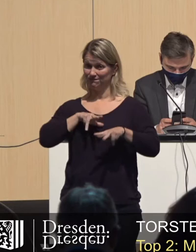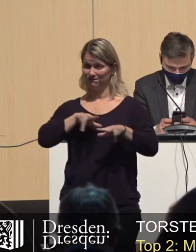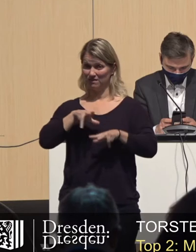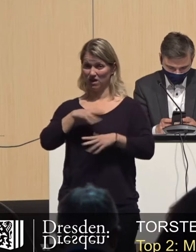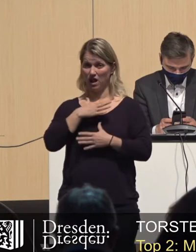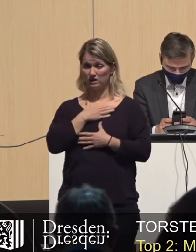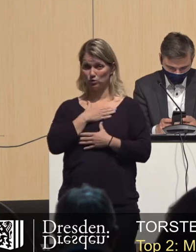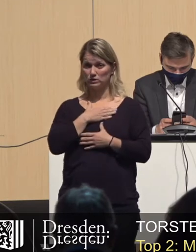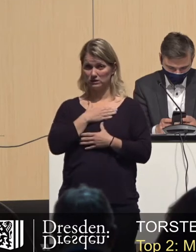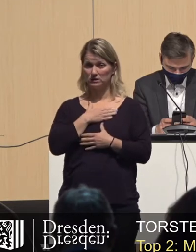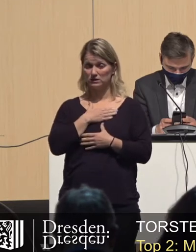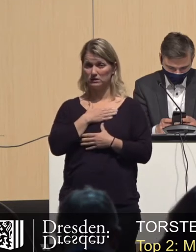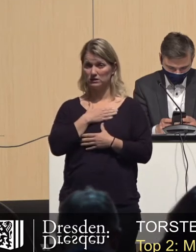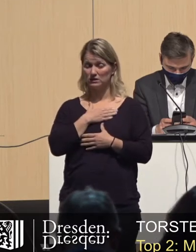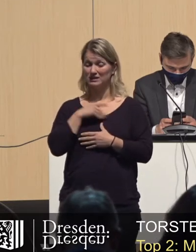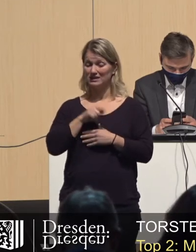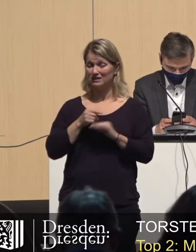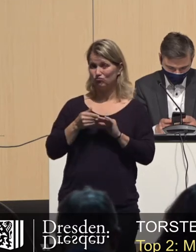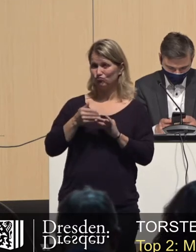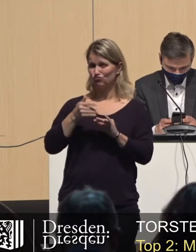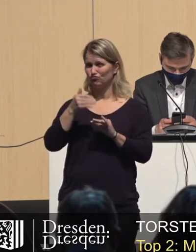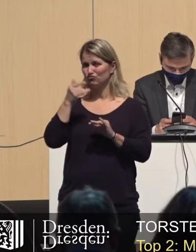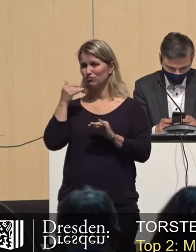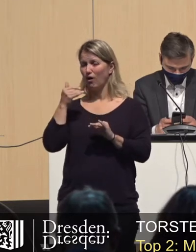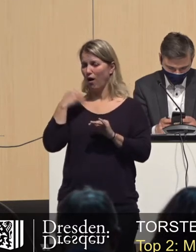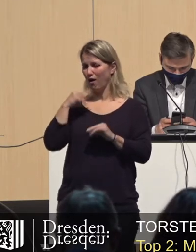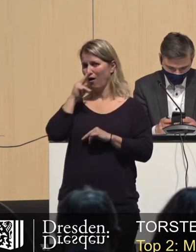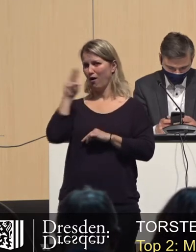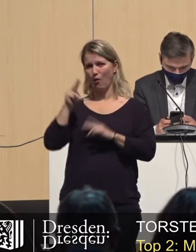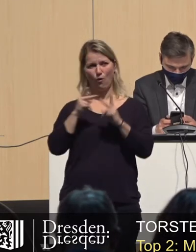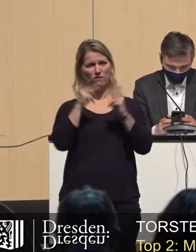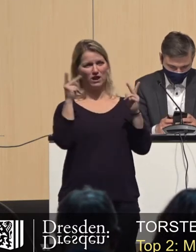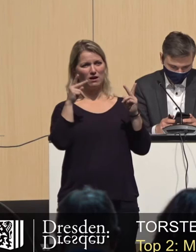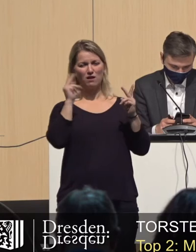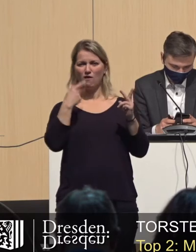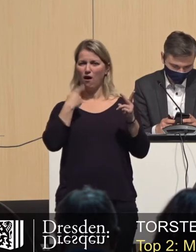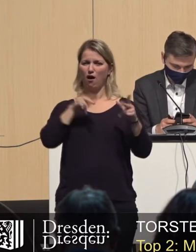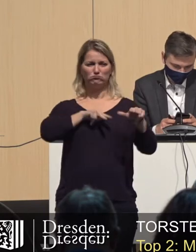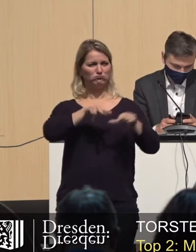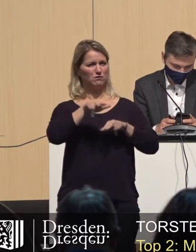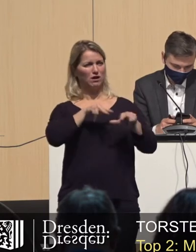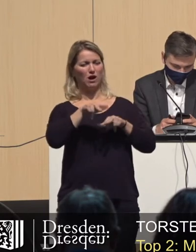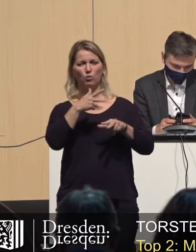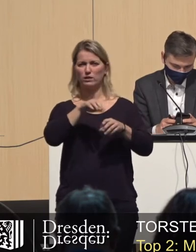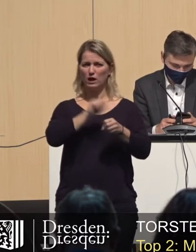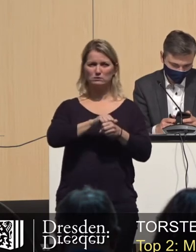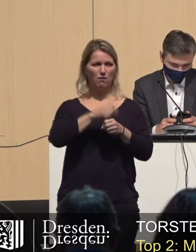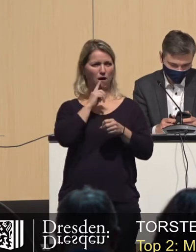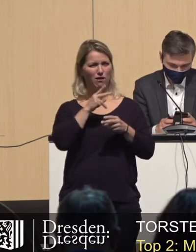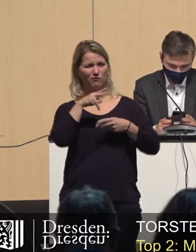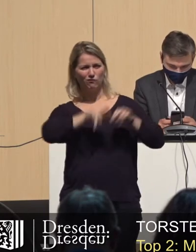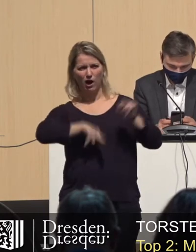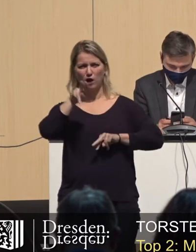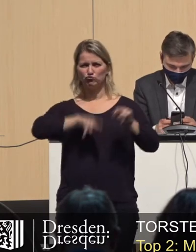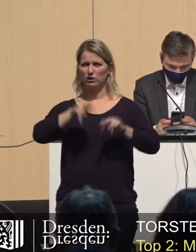sehr, sehr stark mit dieser Vielfalt dieser Weihnachtsmärkte auch in der Öffentlichkeit präsentiert hat, über die DMG dementsprechend